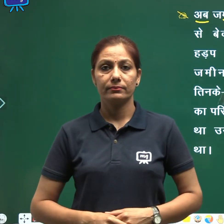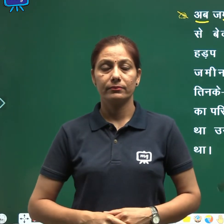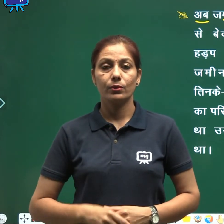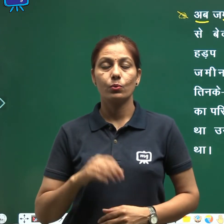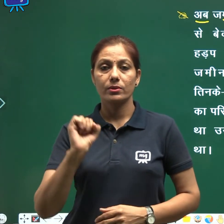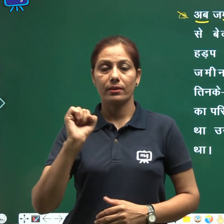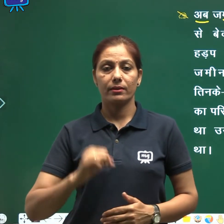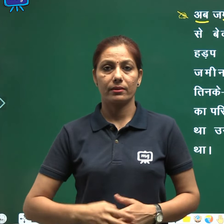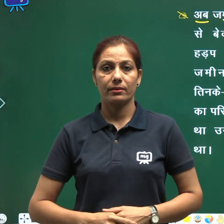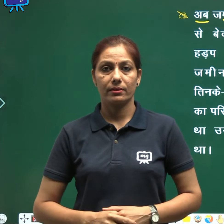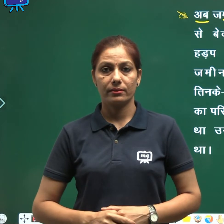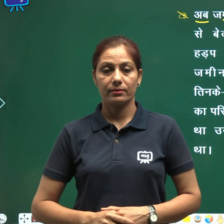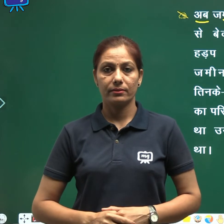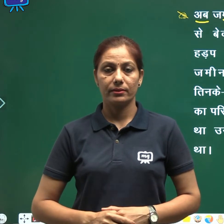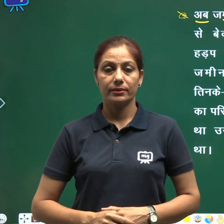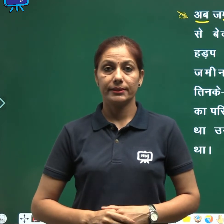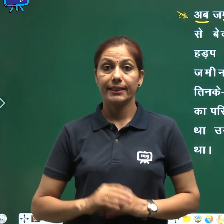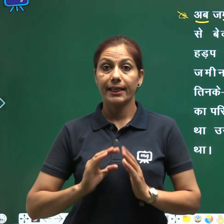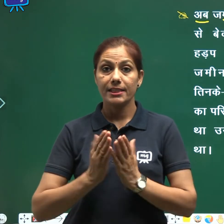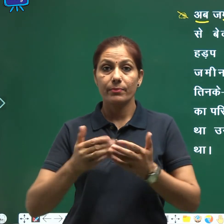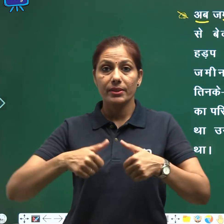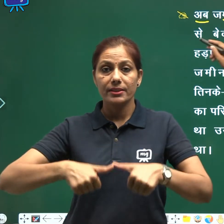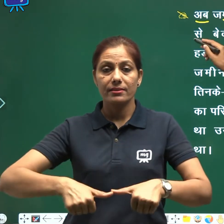उसे जमीन से